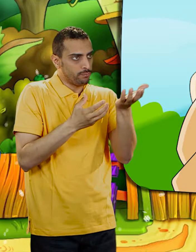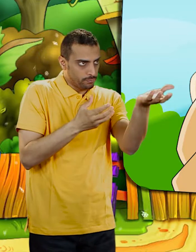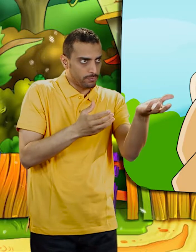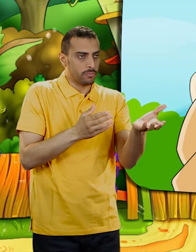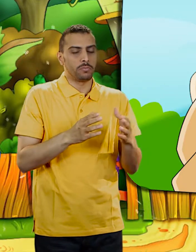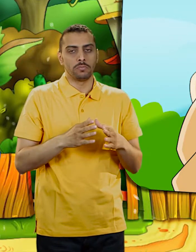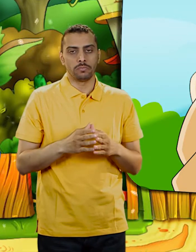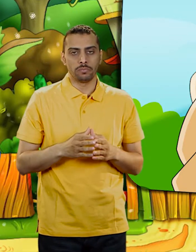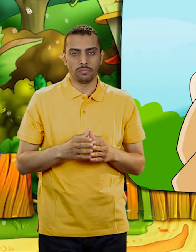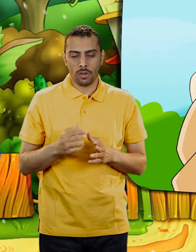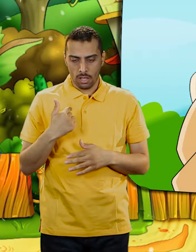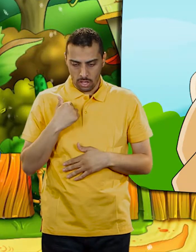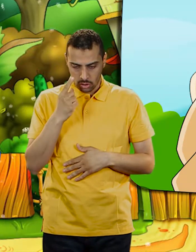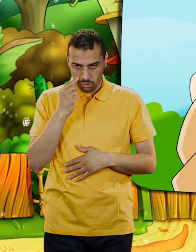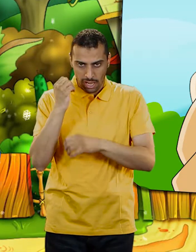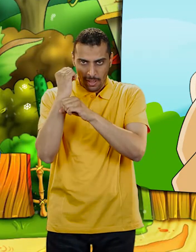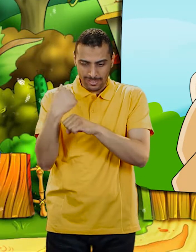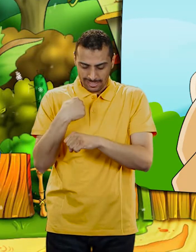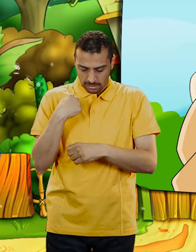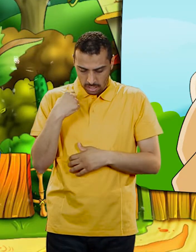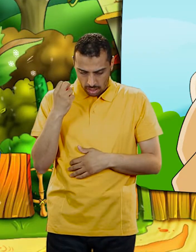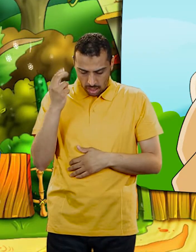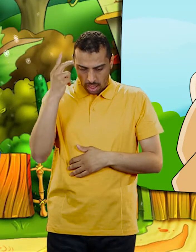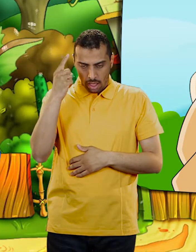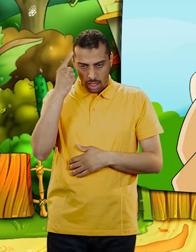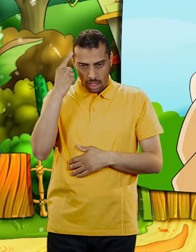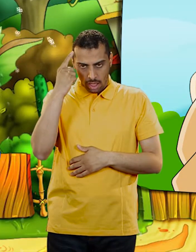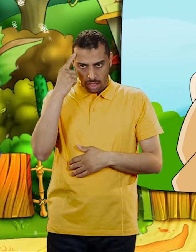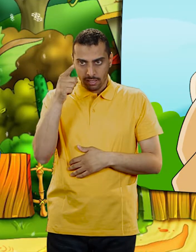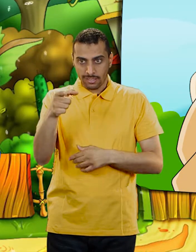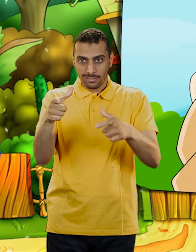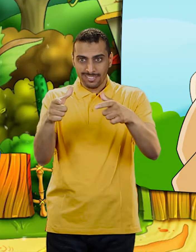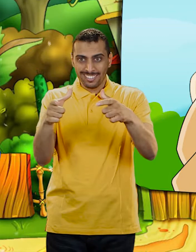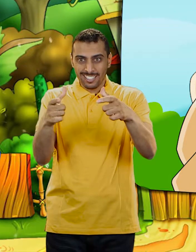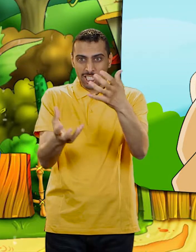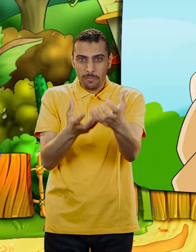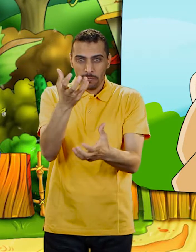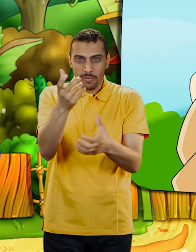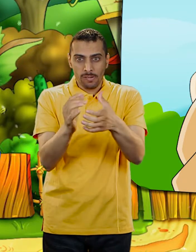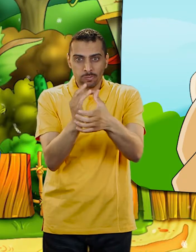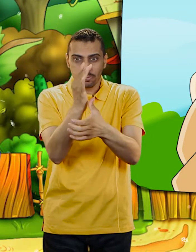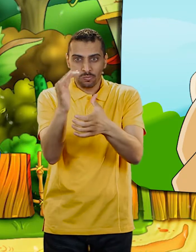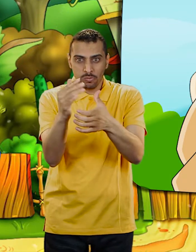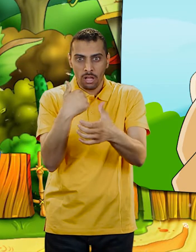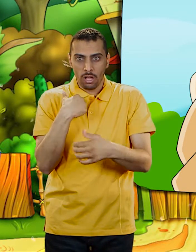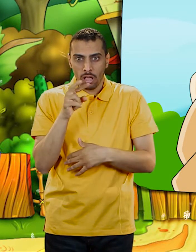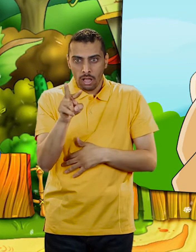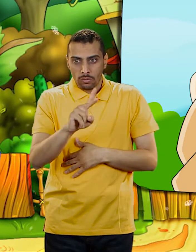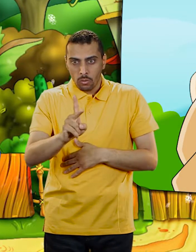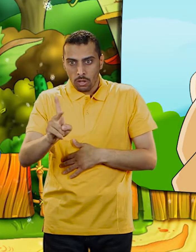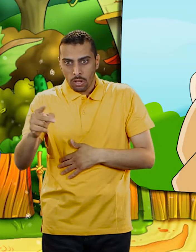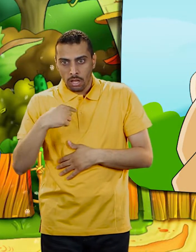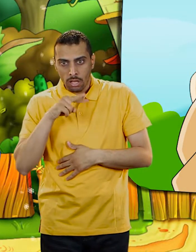جاءتني فكرة سوف اقترب من هذه القدور العامرة باصناف الطعام